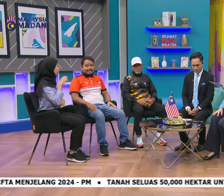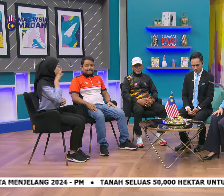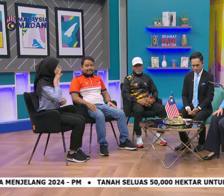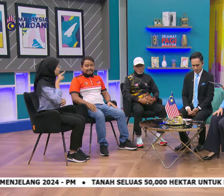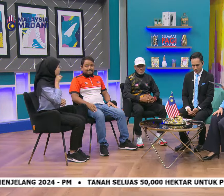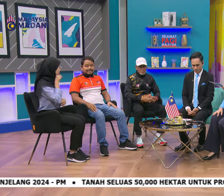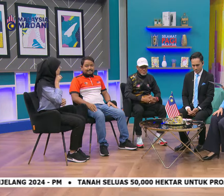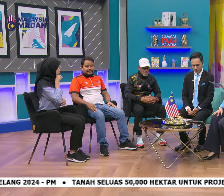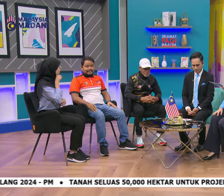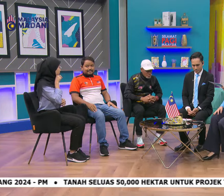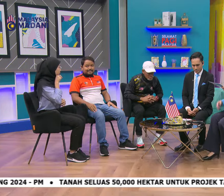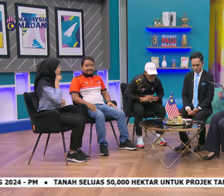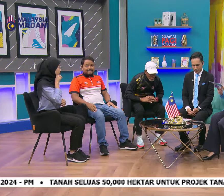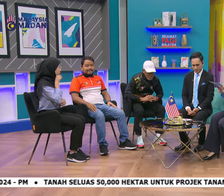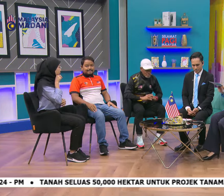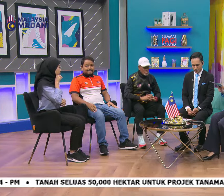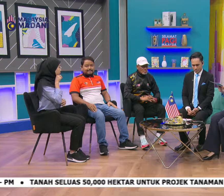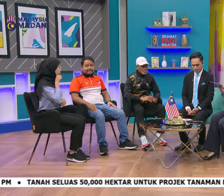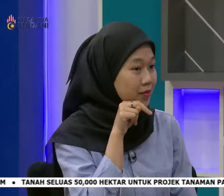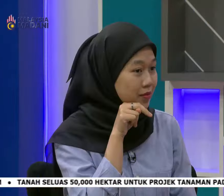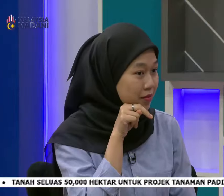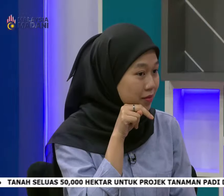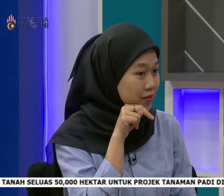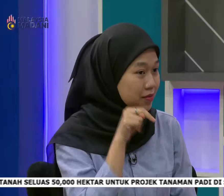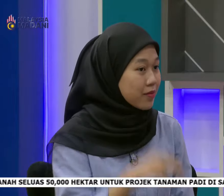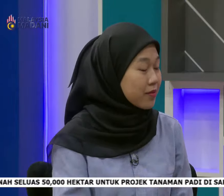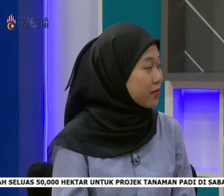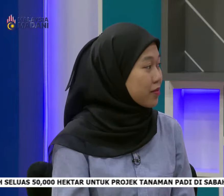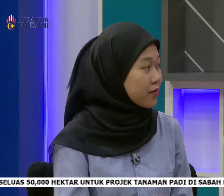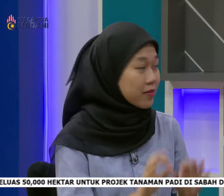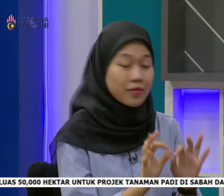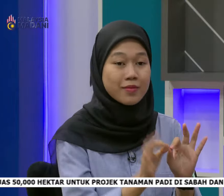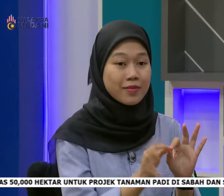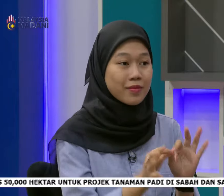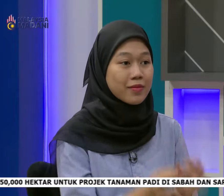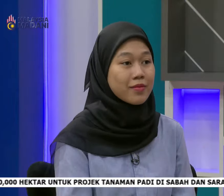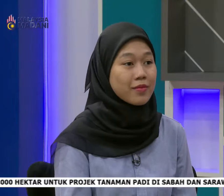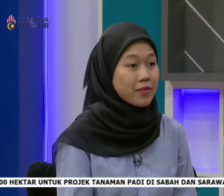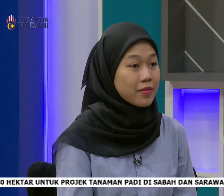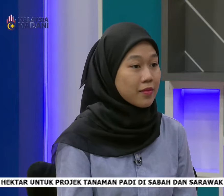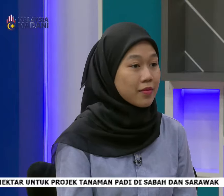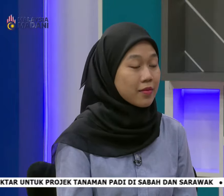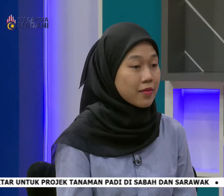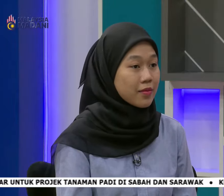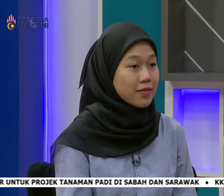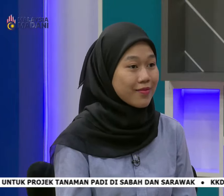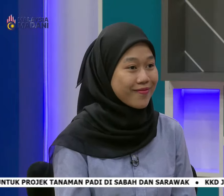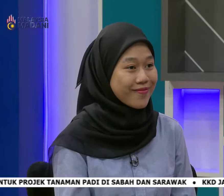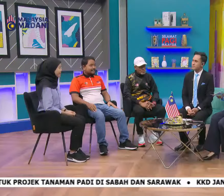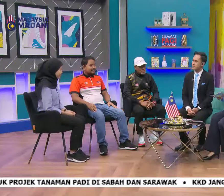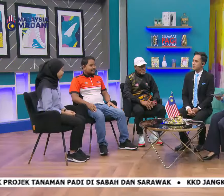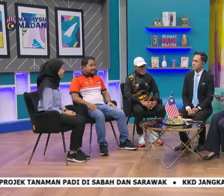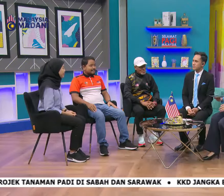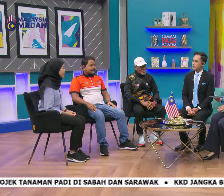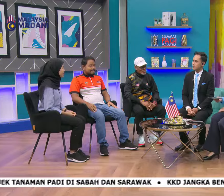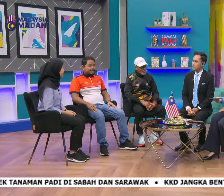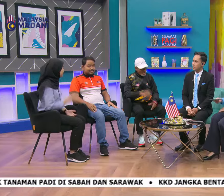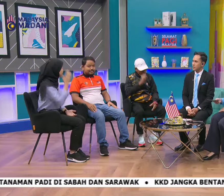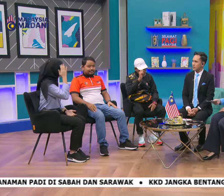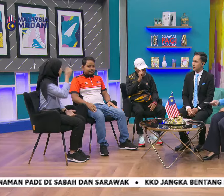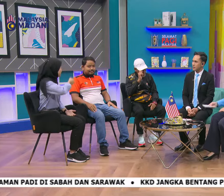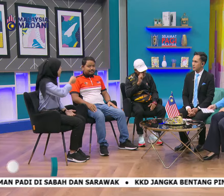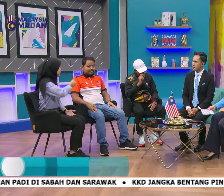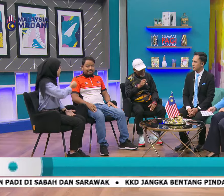kenalkan eee Puan Fatin nurisah yaitu juru bahasa isyarat persatuan orang peka Malaysia Assalamualaikum